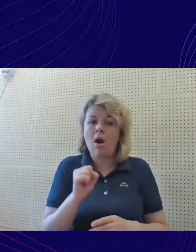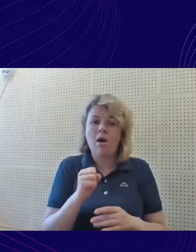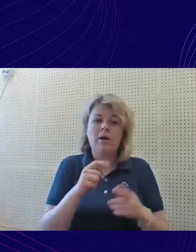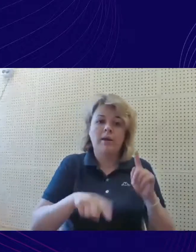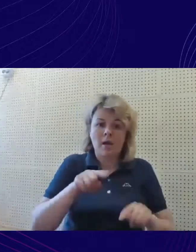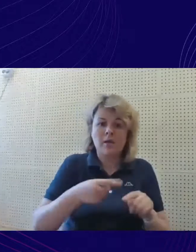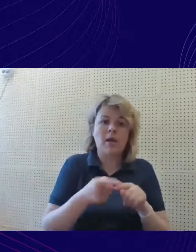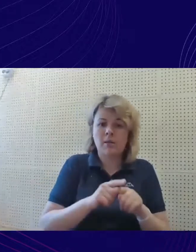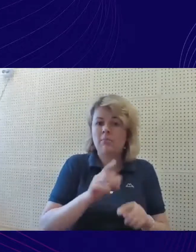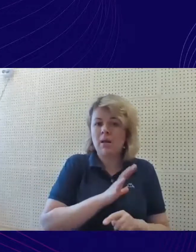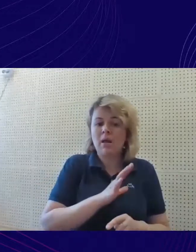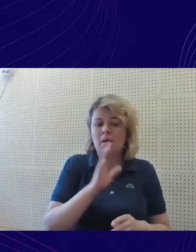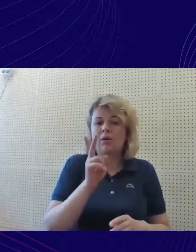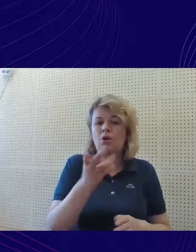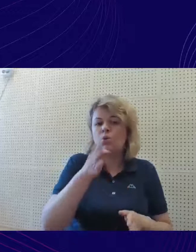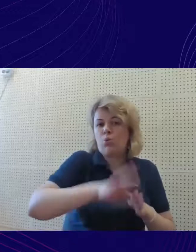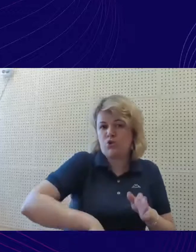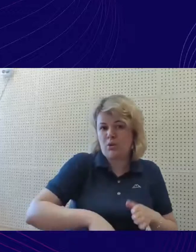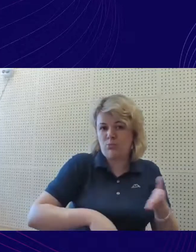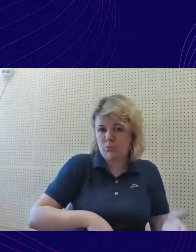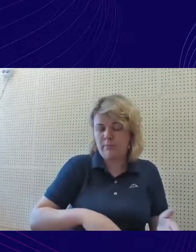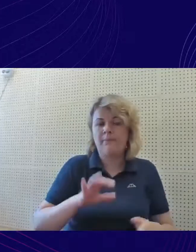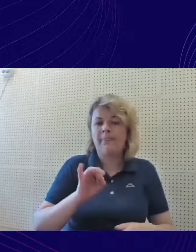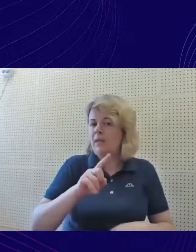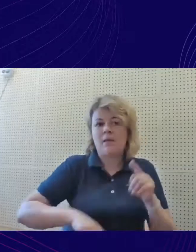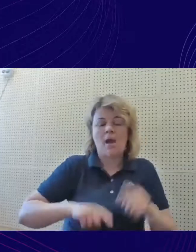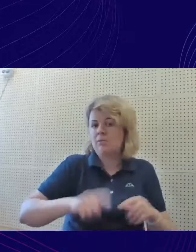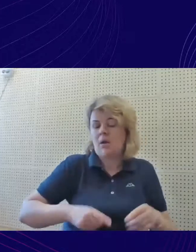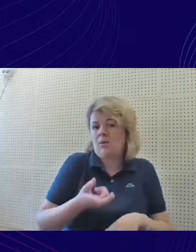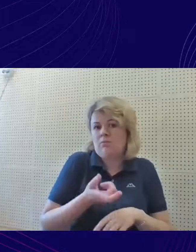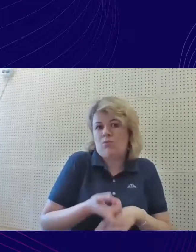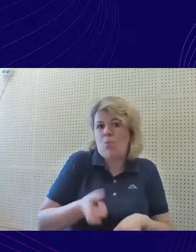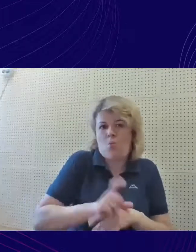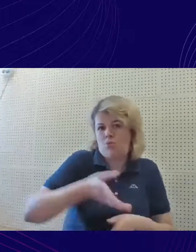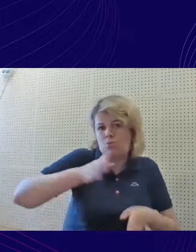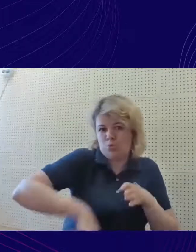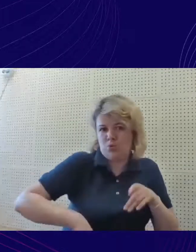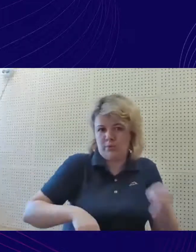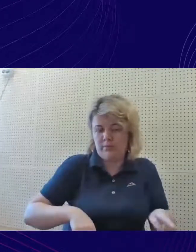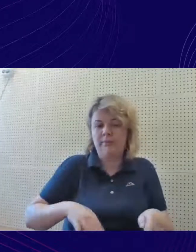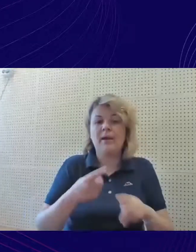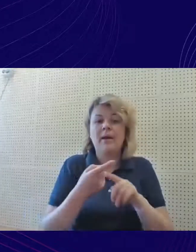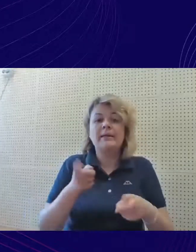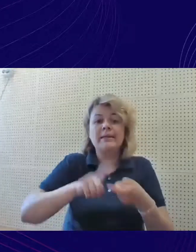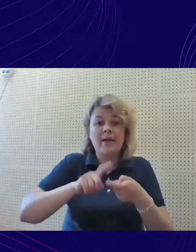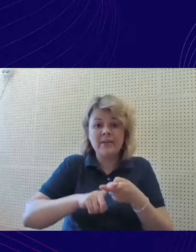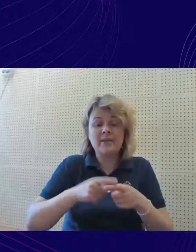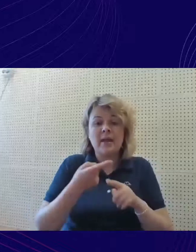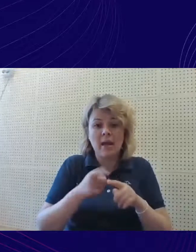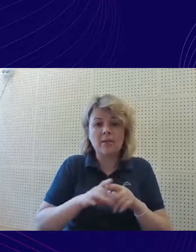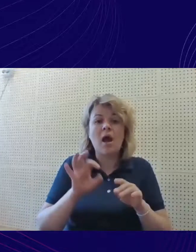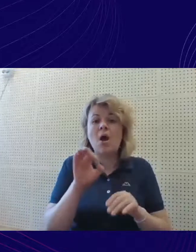к худшему. И иногда к гораздо худшему. И зависело это от того,